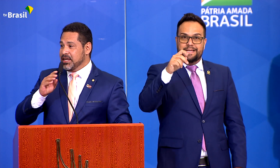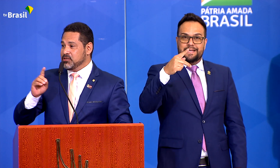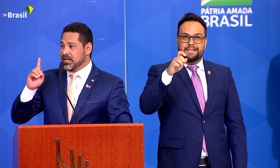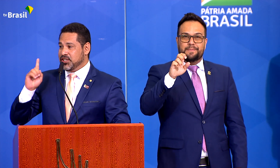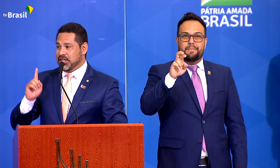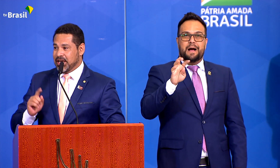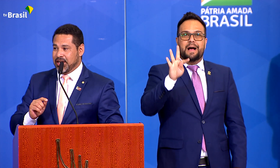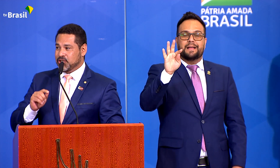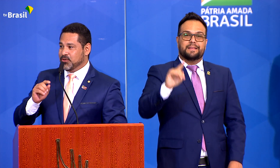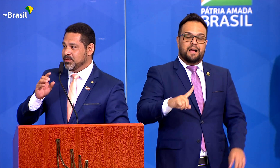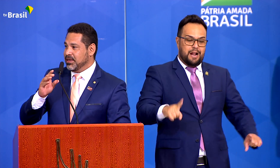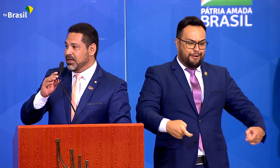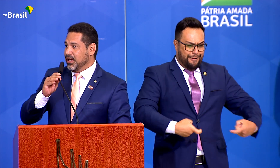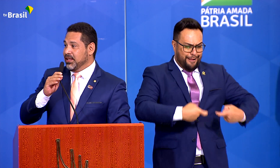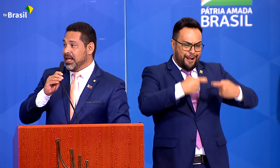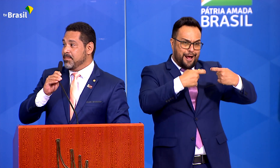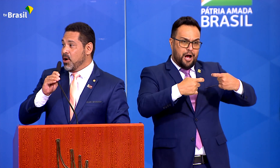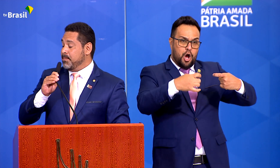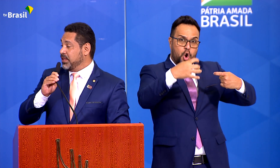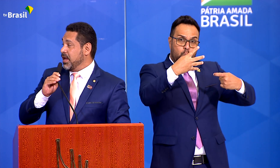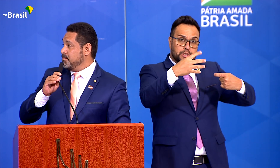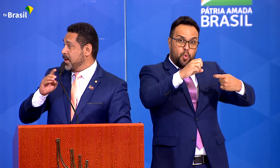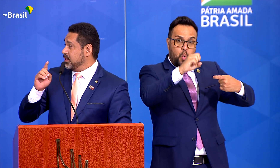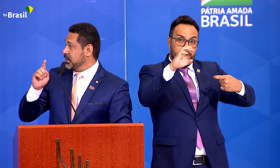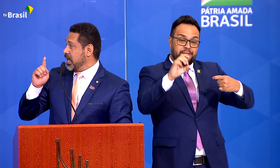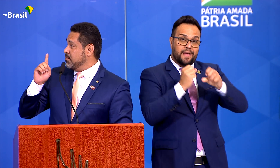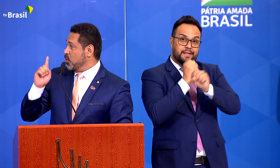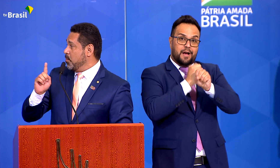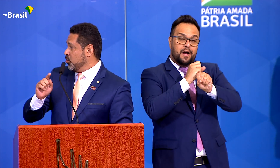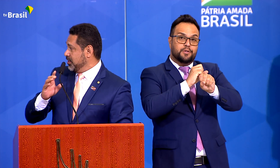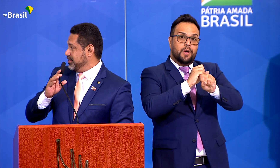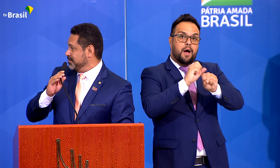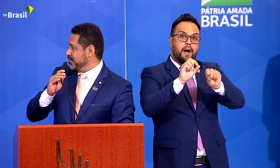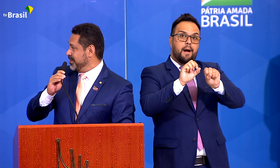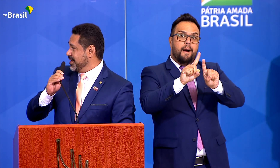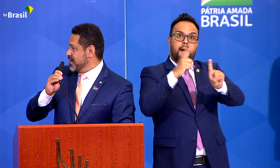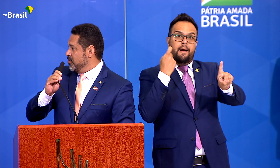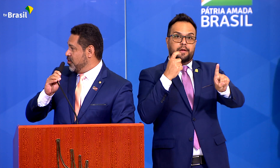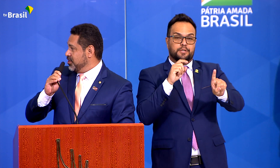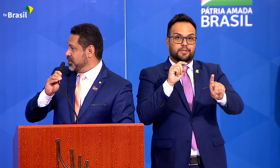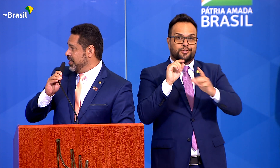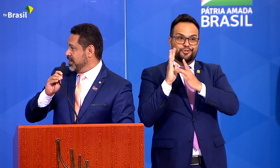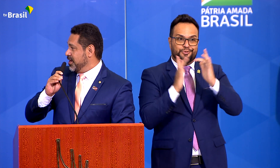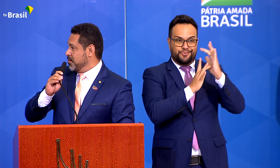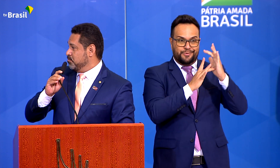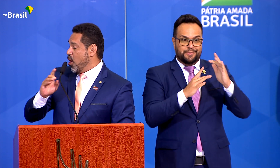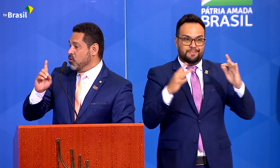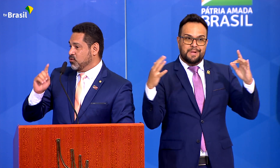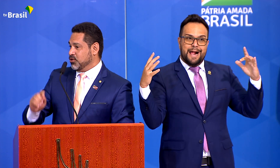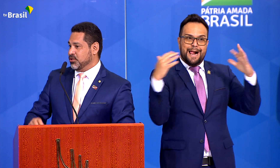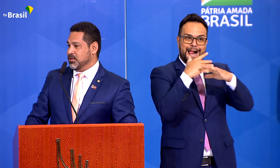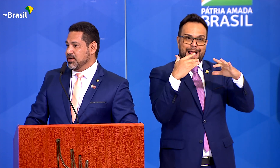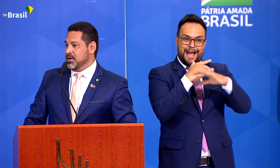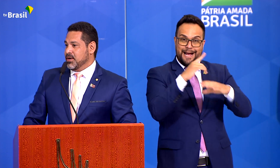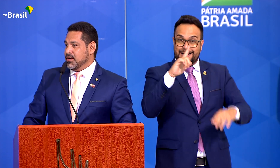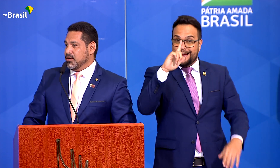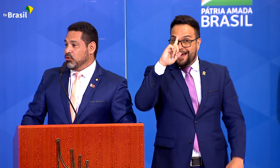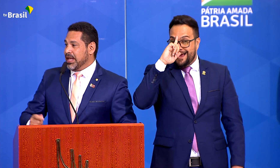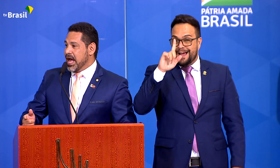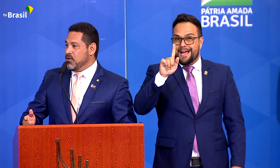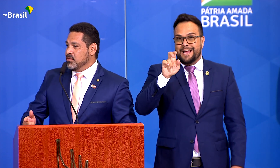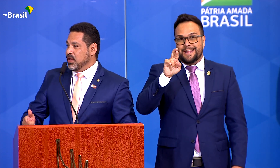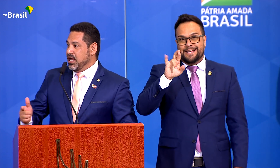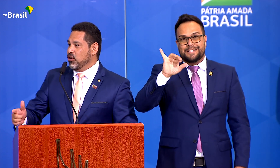480 Anos Antes de Cristo em ter moter metrópoles onde poucos